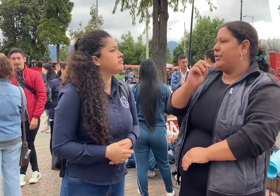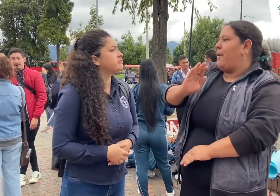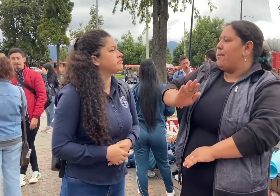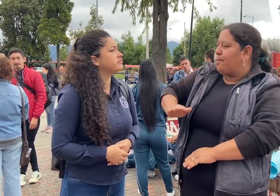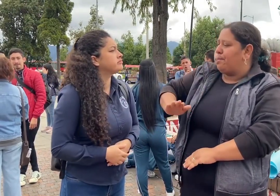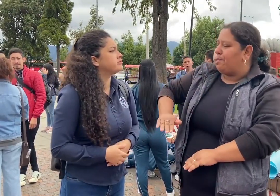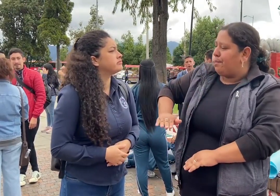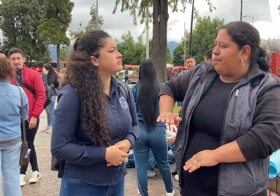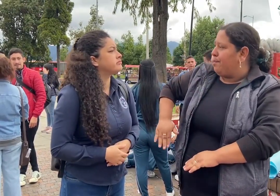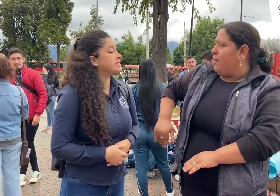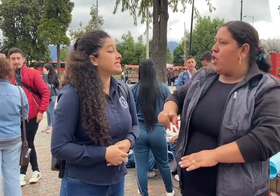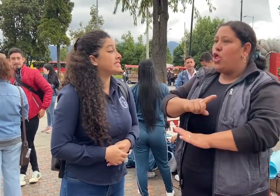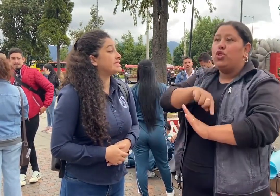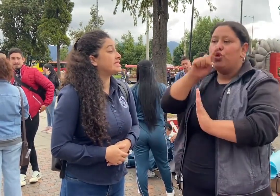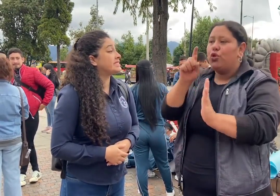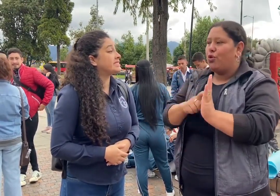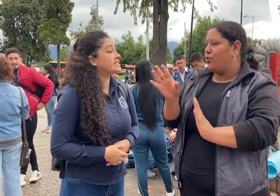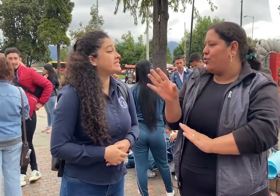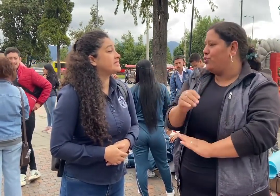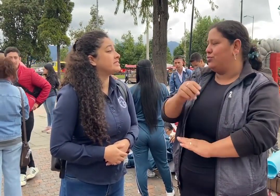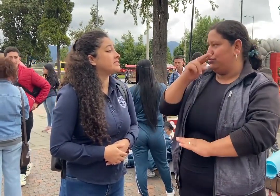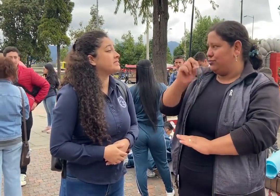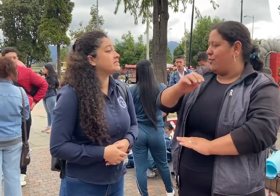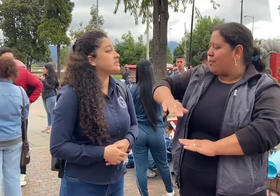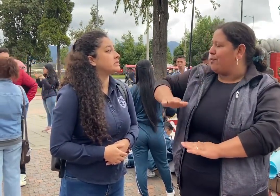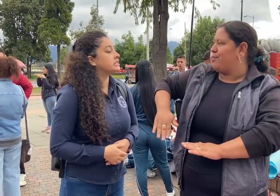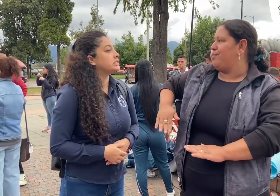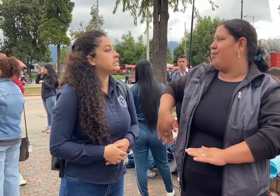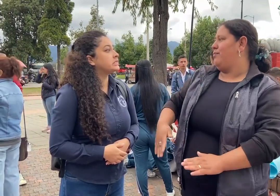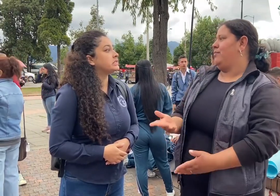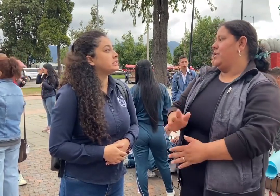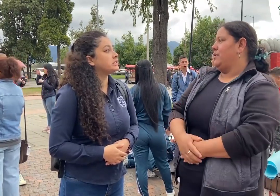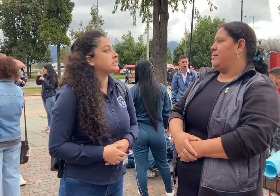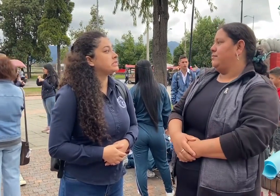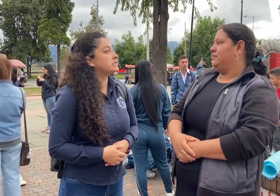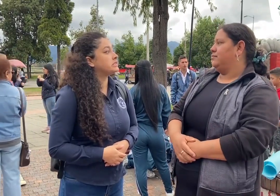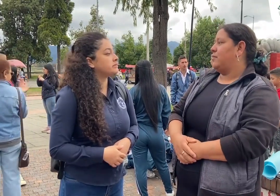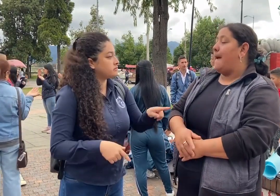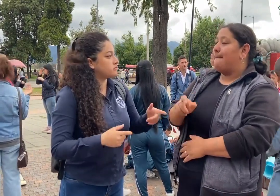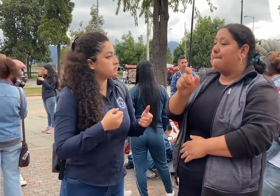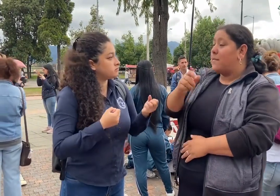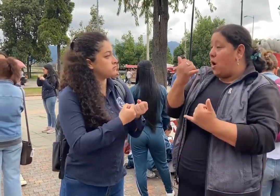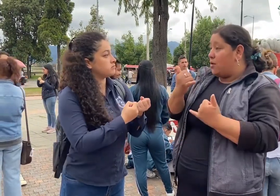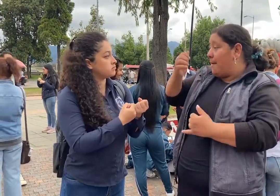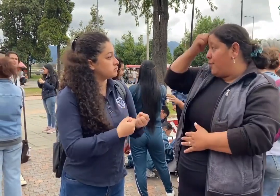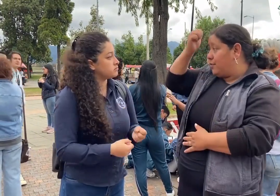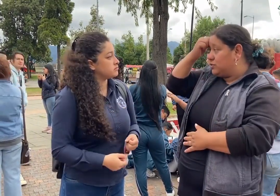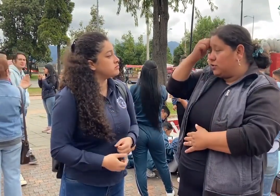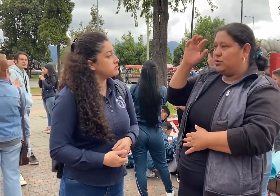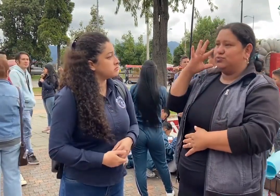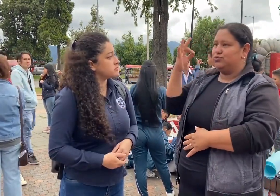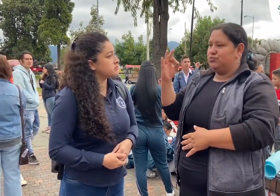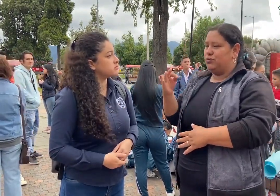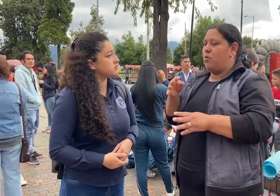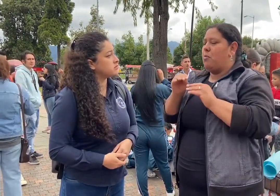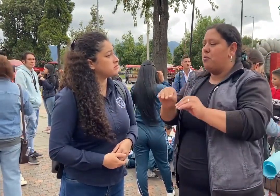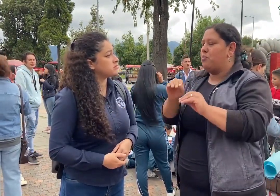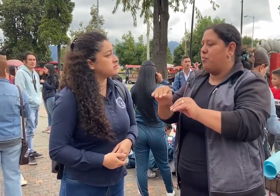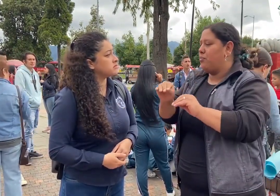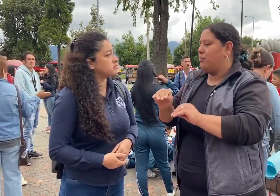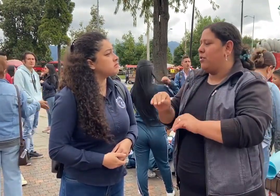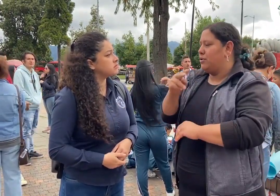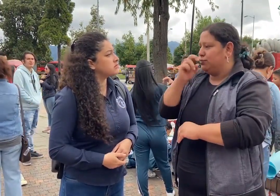Mi hijo va muy atrasado. Todos los niños sordos están atrasados. Porque contamos